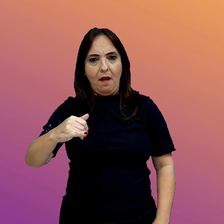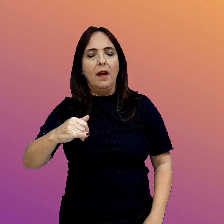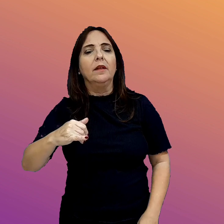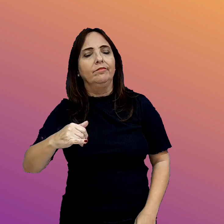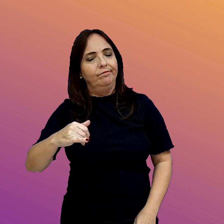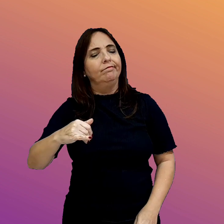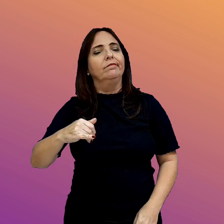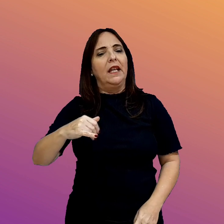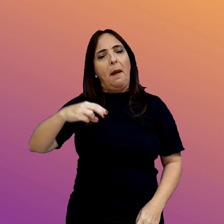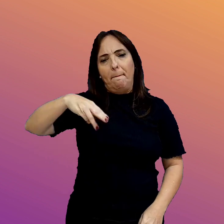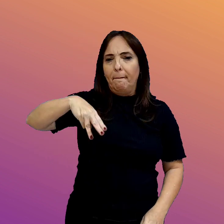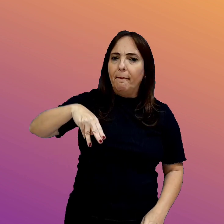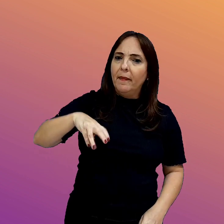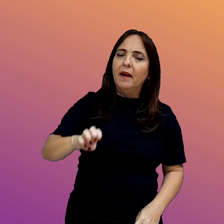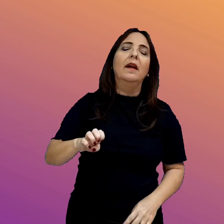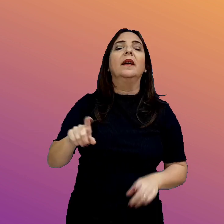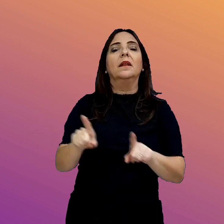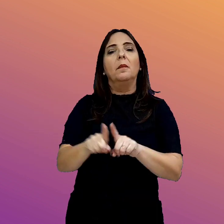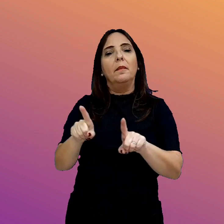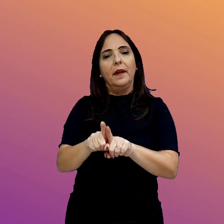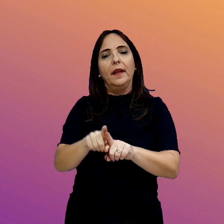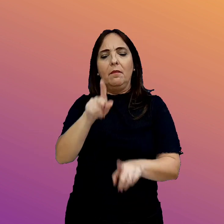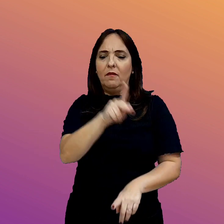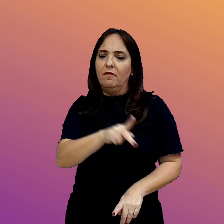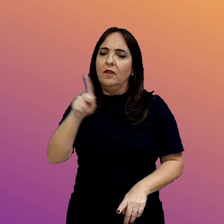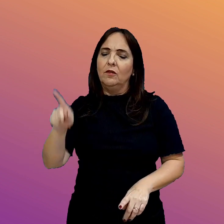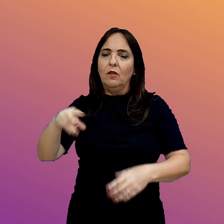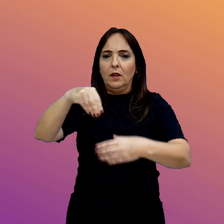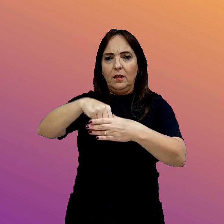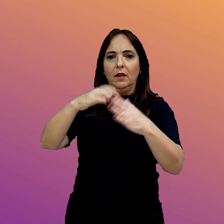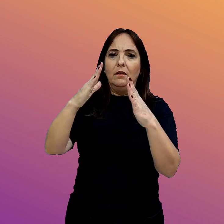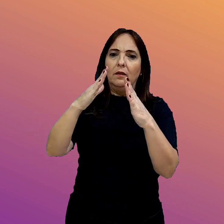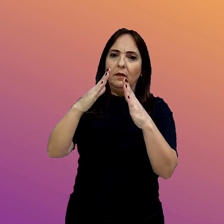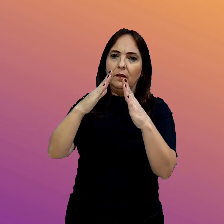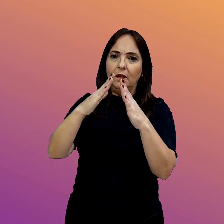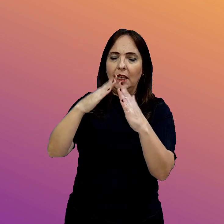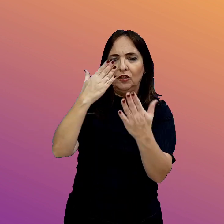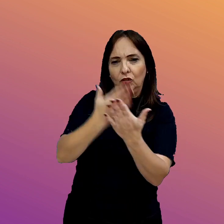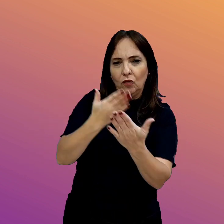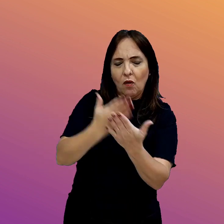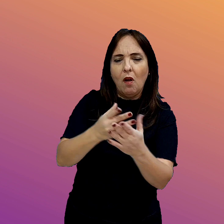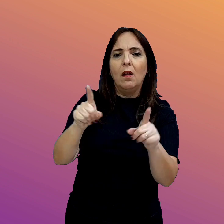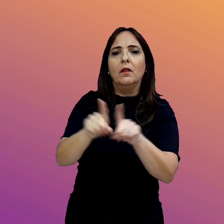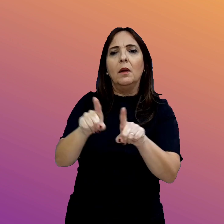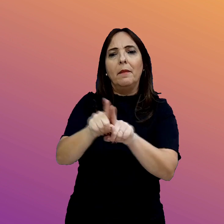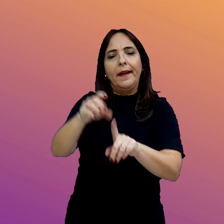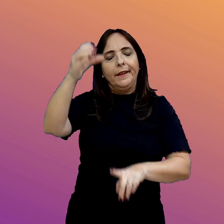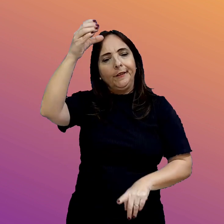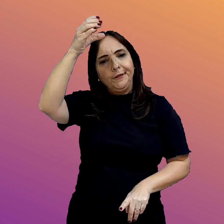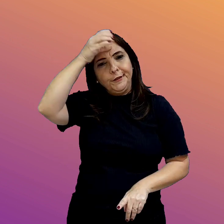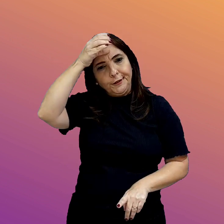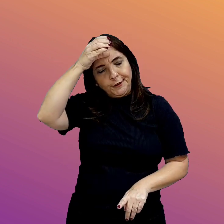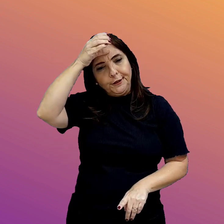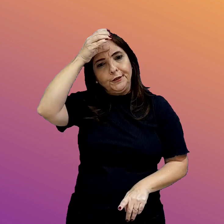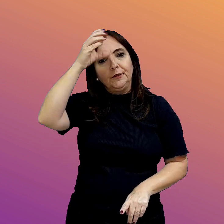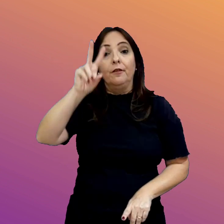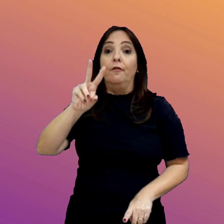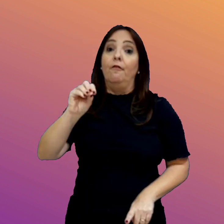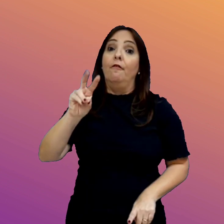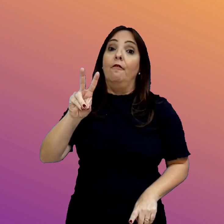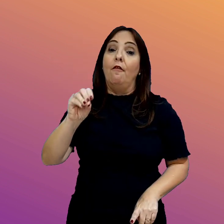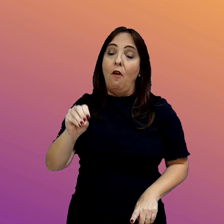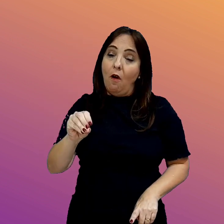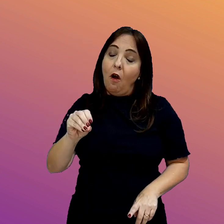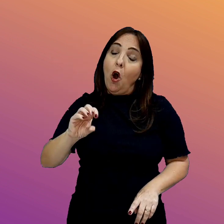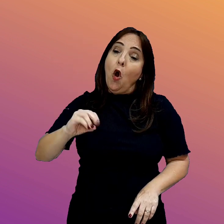cuidadores, né? Os professores na escola, os tios, avós, enfim, as babás, nós que lidamos